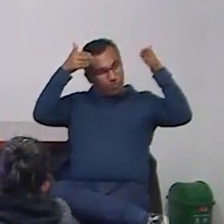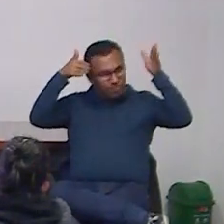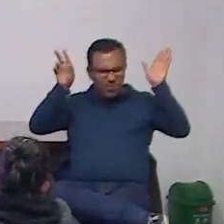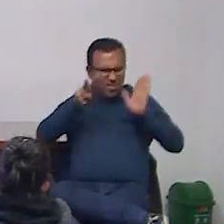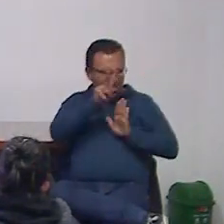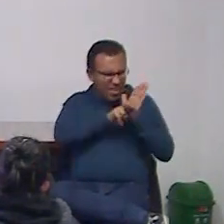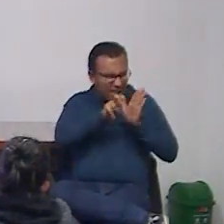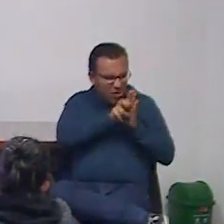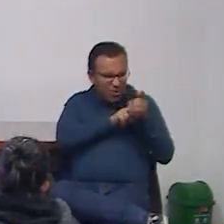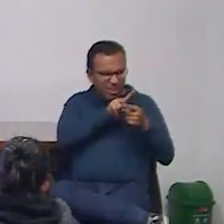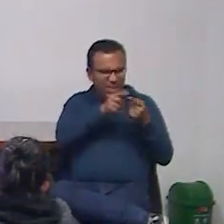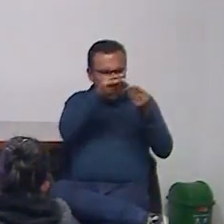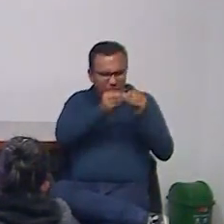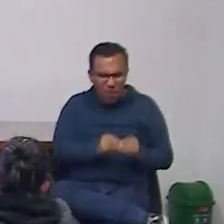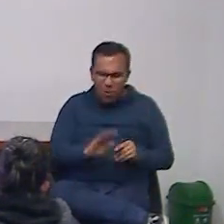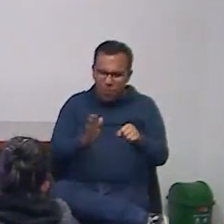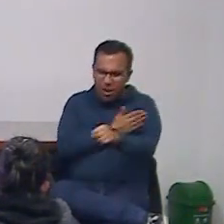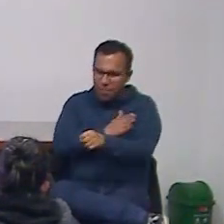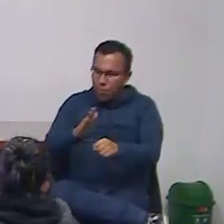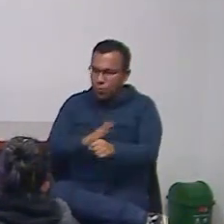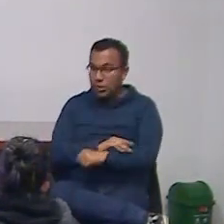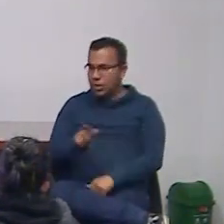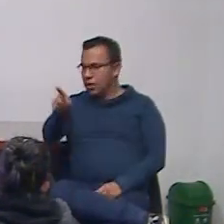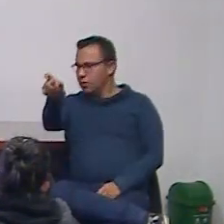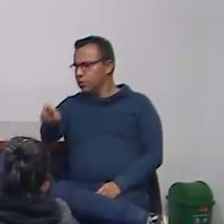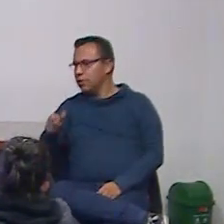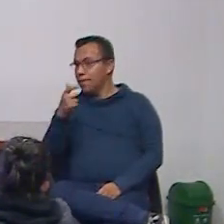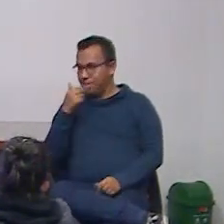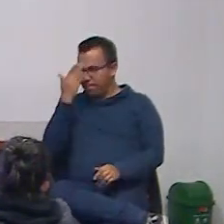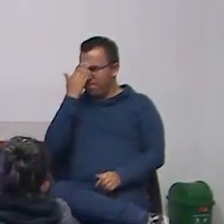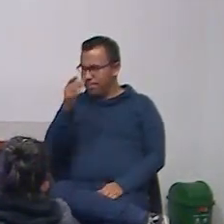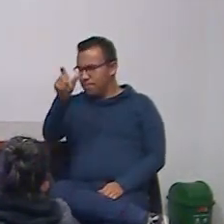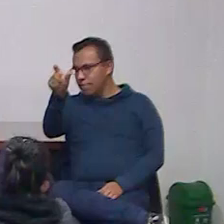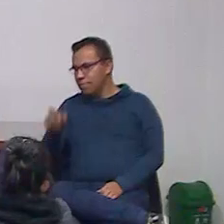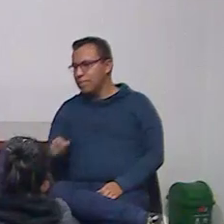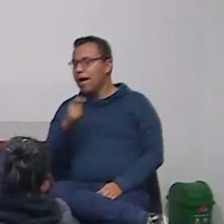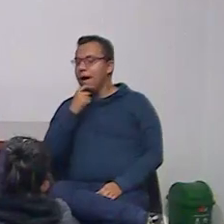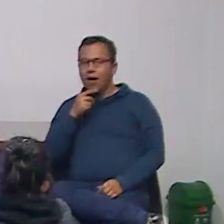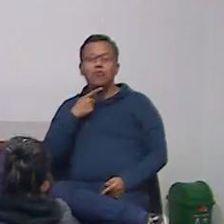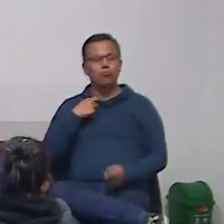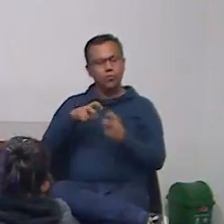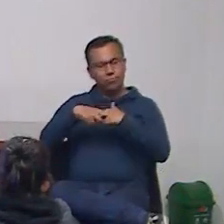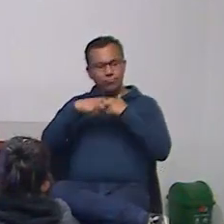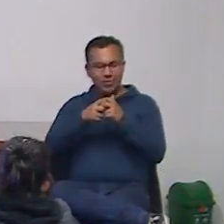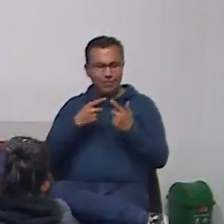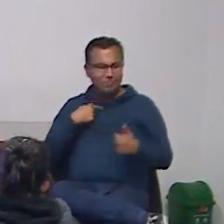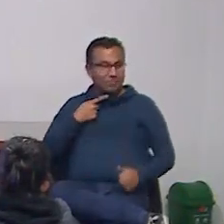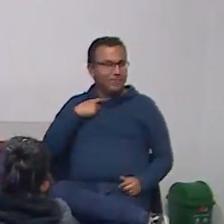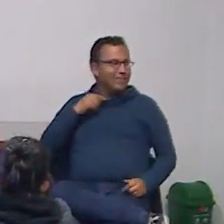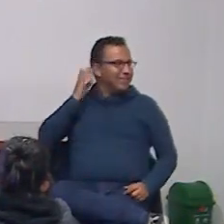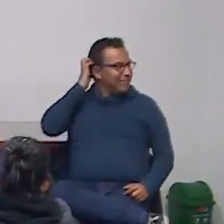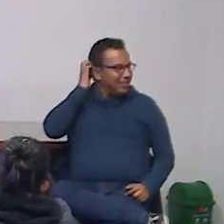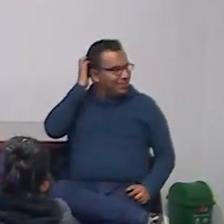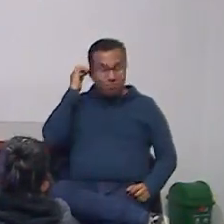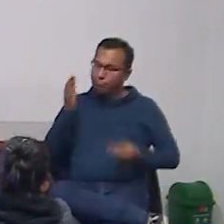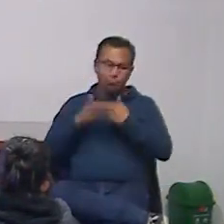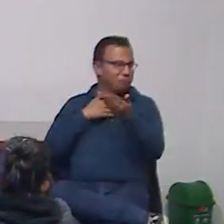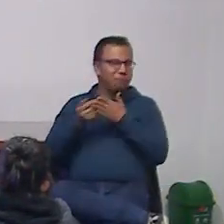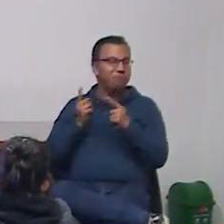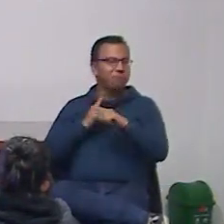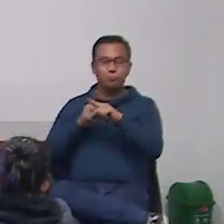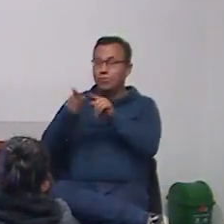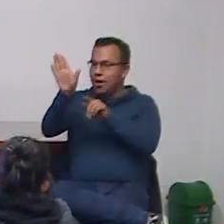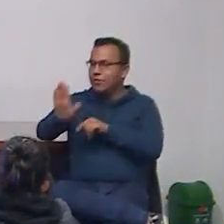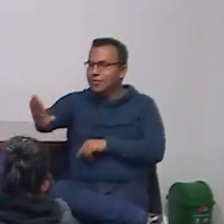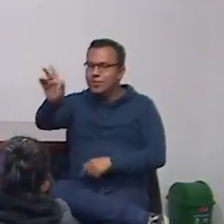diferentes estilos musicales a identificar que sea este pelado que tengo al frente le gusta el reggaetón y a mí no me gusta pues ni modos